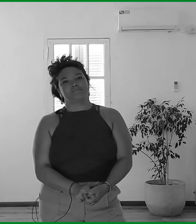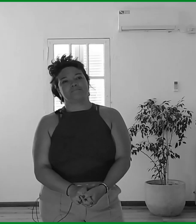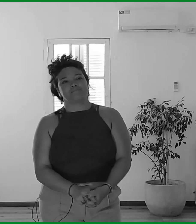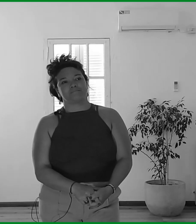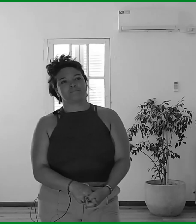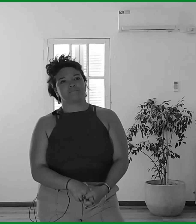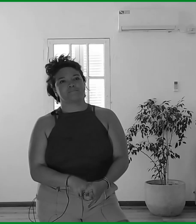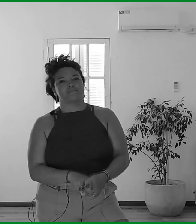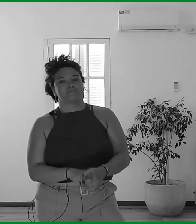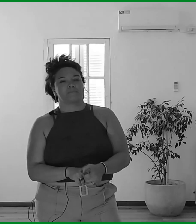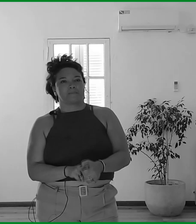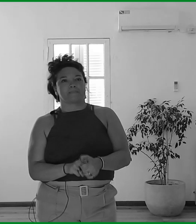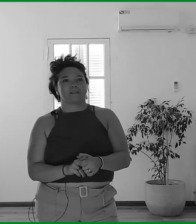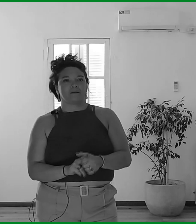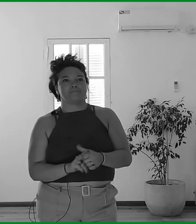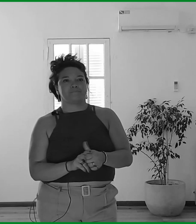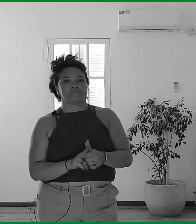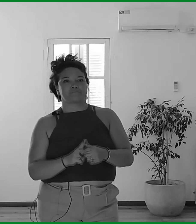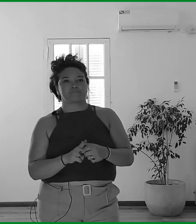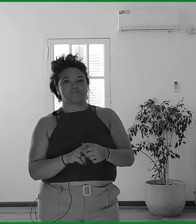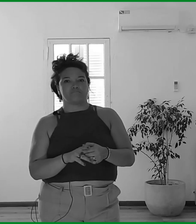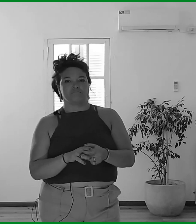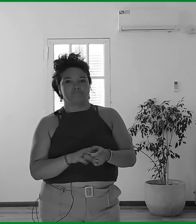Y lo último que te pregunto, ¿dónde se puede ver lo que haces? ¿Cómo se te